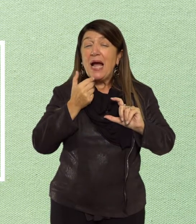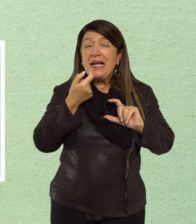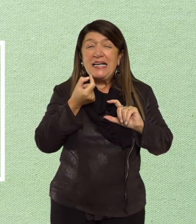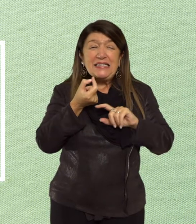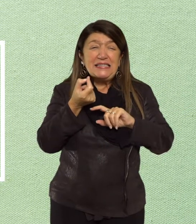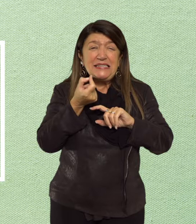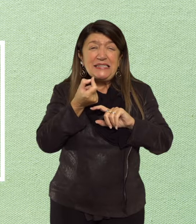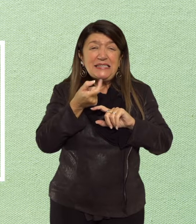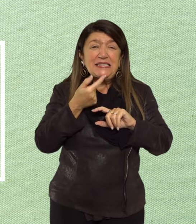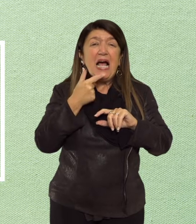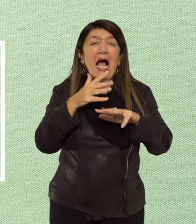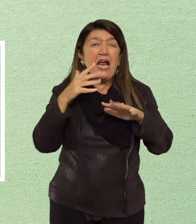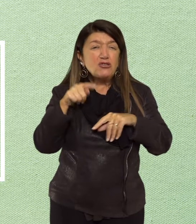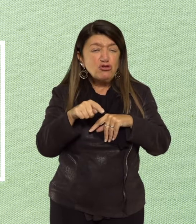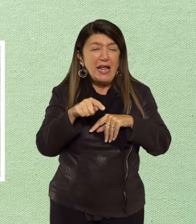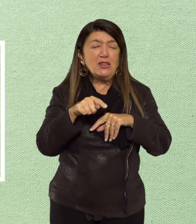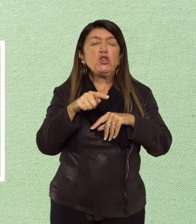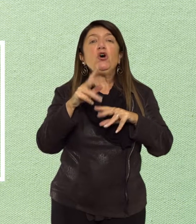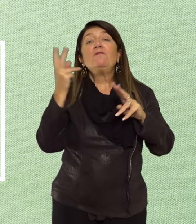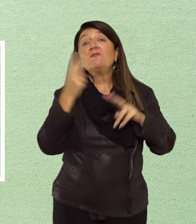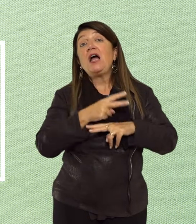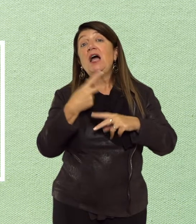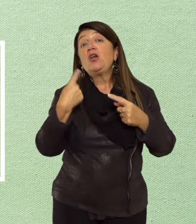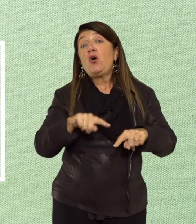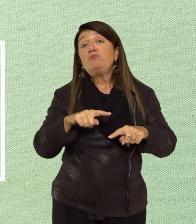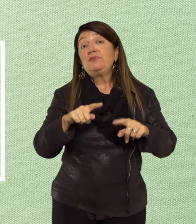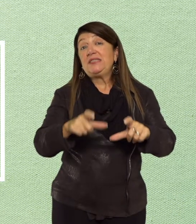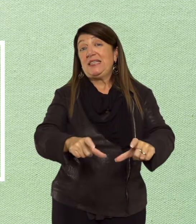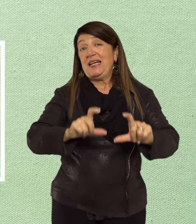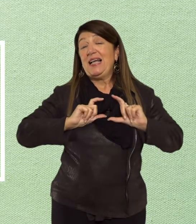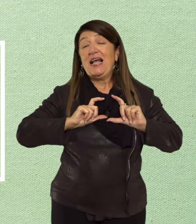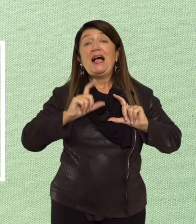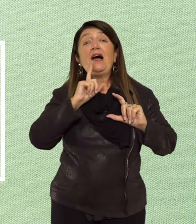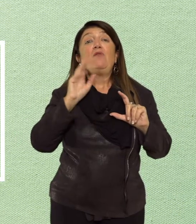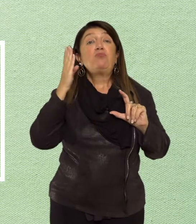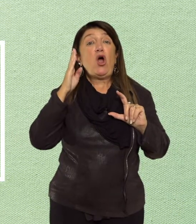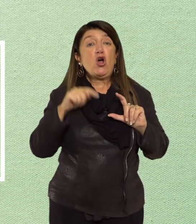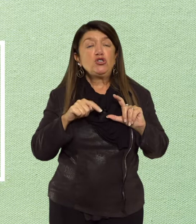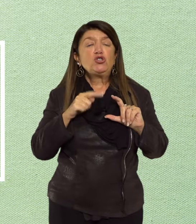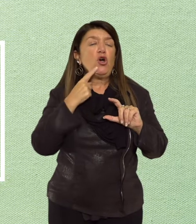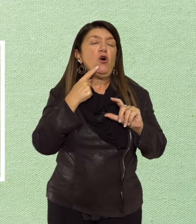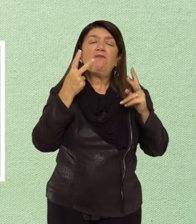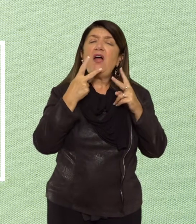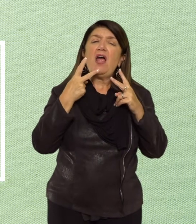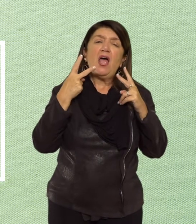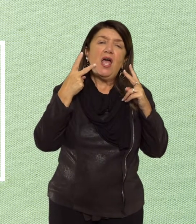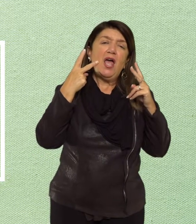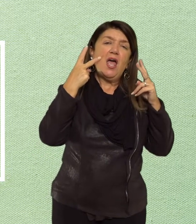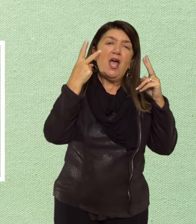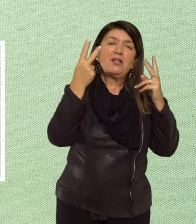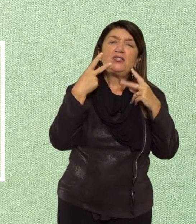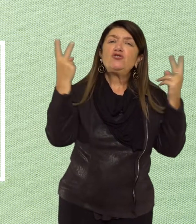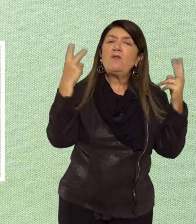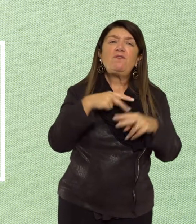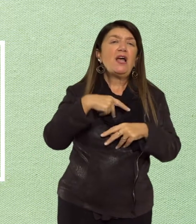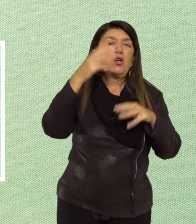no, ero davvero molto molto felice per questa medaglia di bronzo e sicuramente è stata una spedizione che non